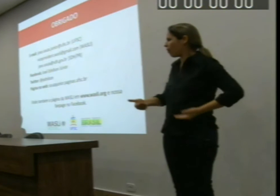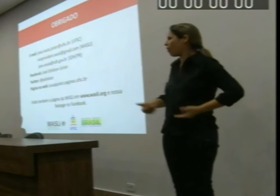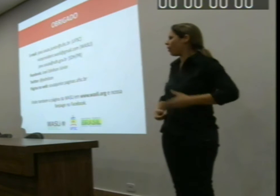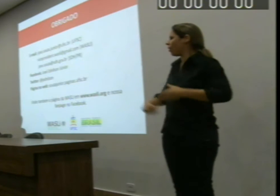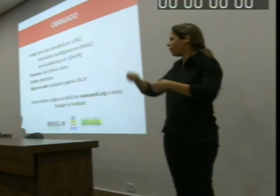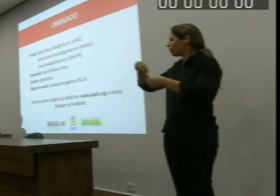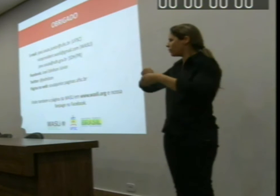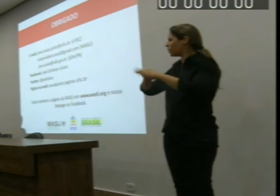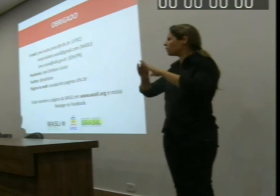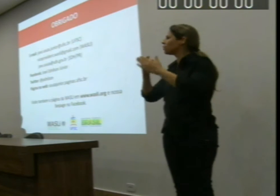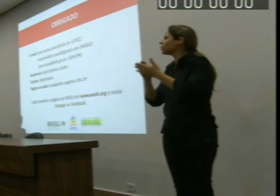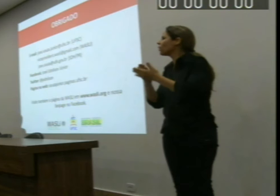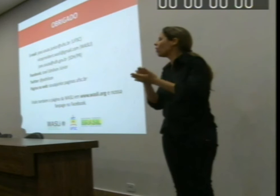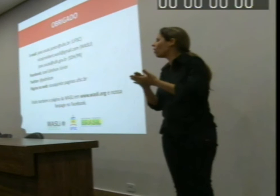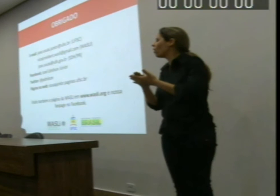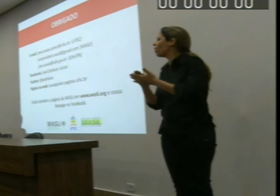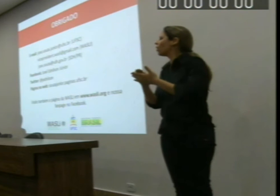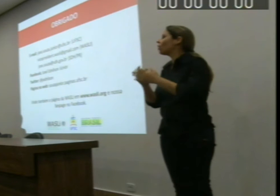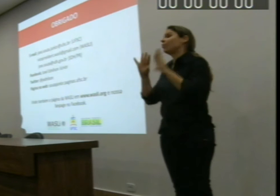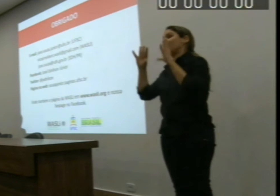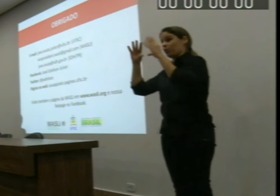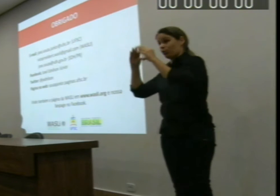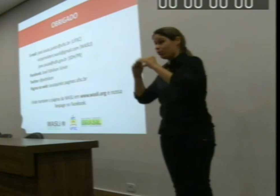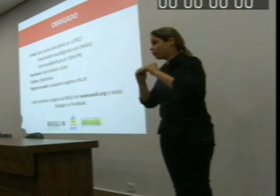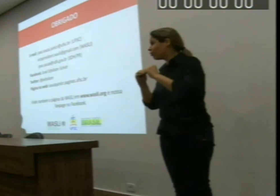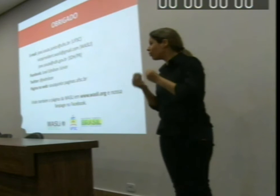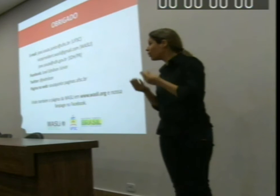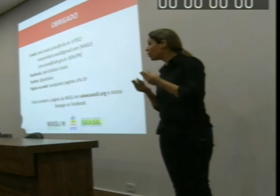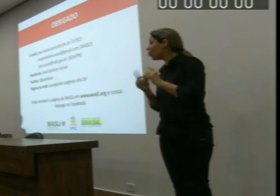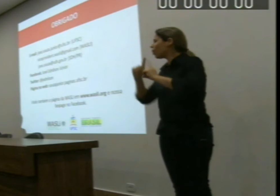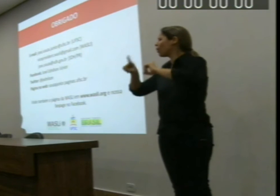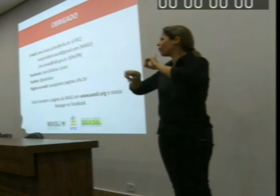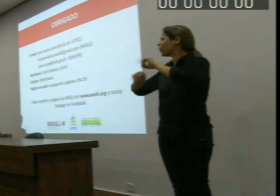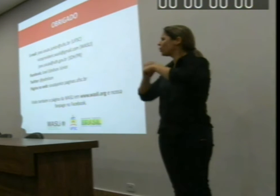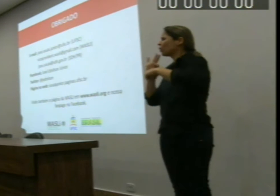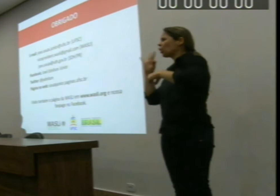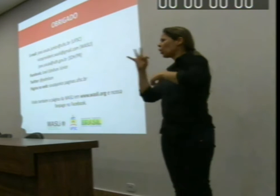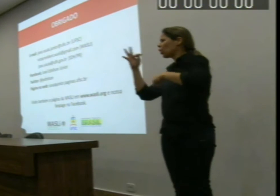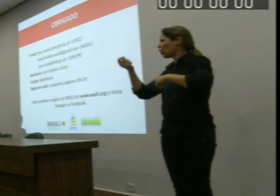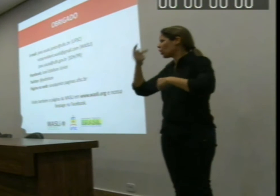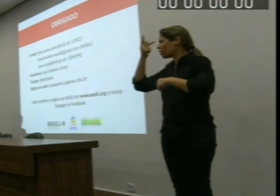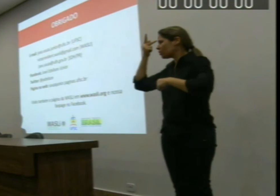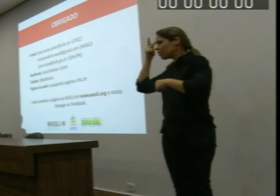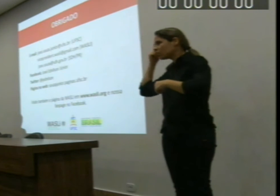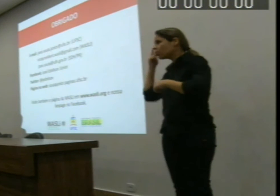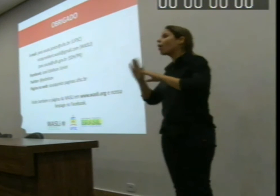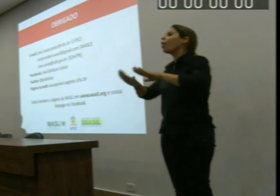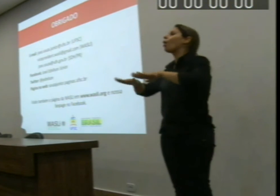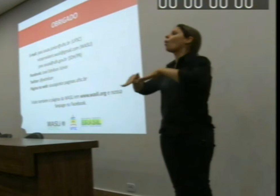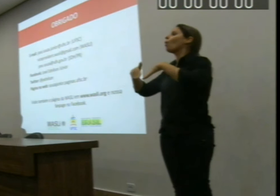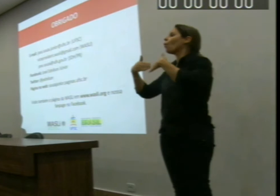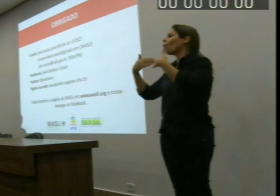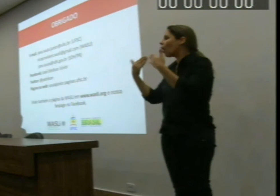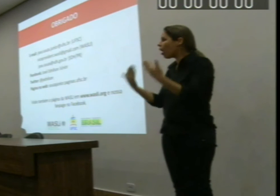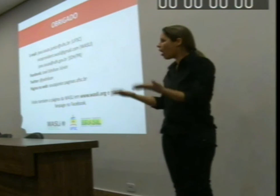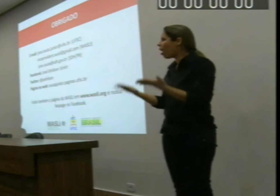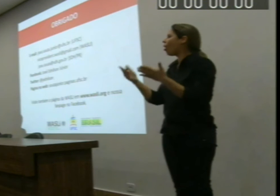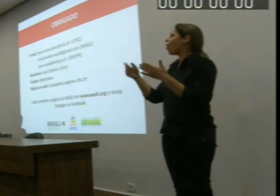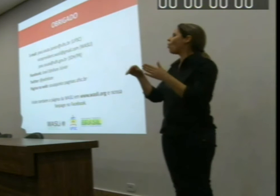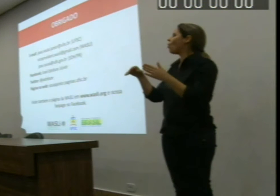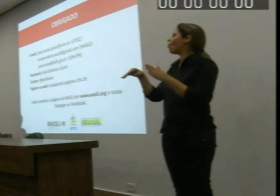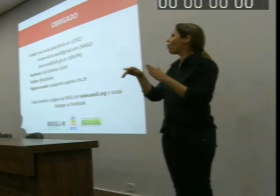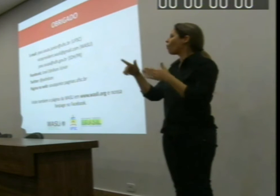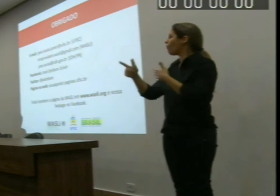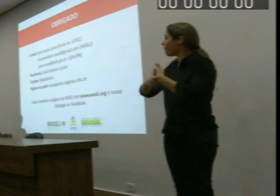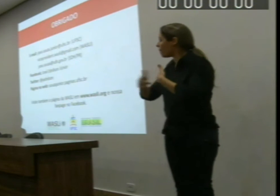resolver esse problema Resumindo depois que todo mundo já estava sabendo qual é o real papel do intérprete